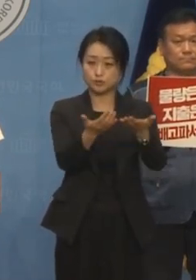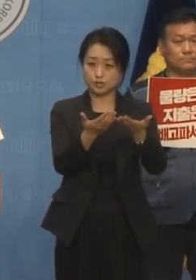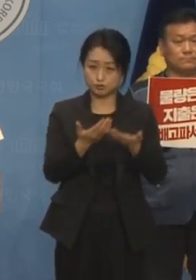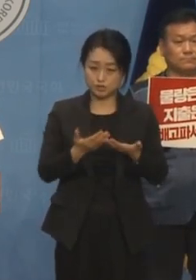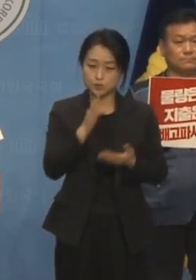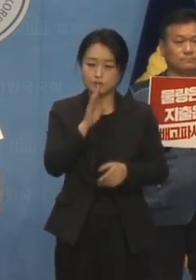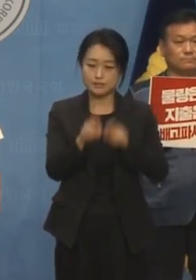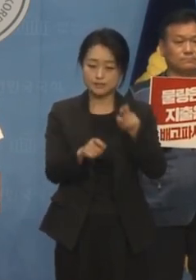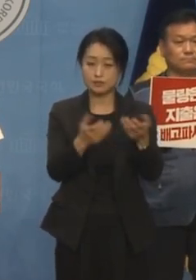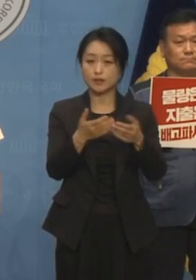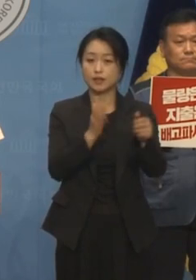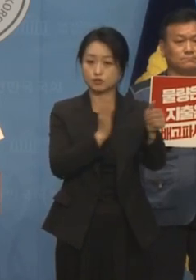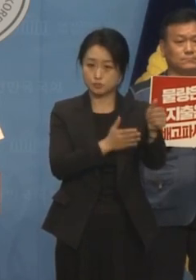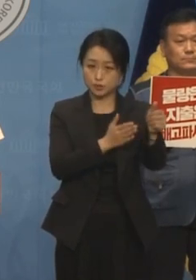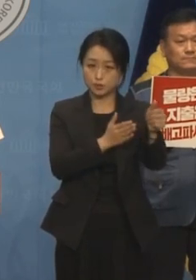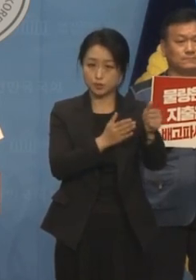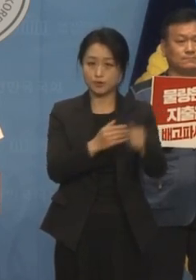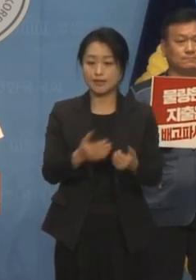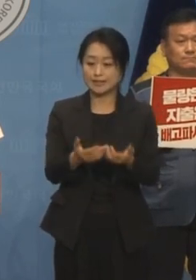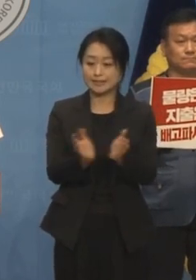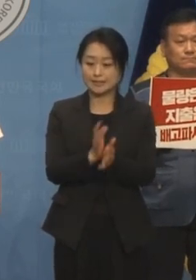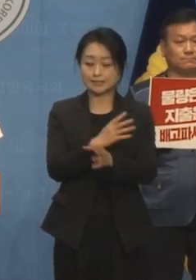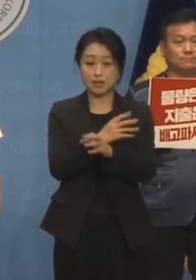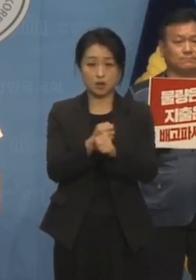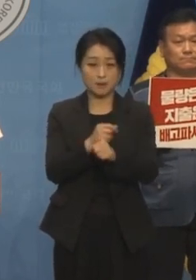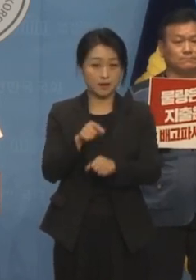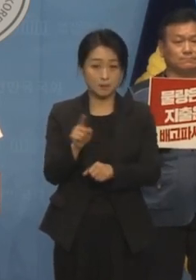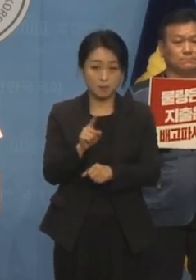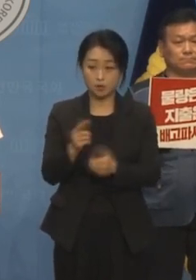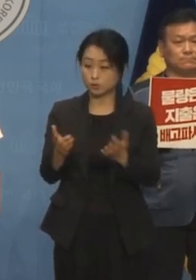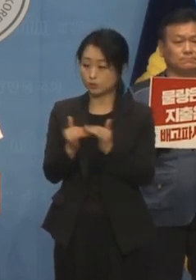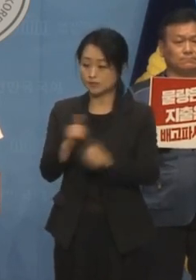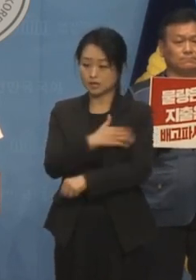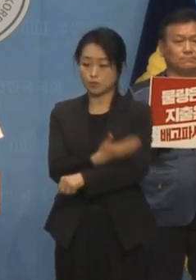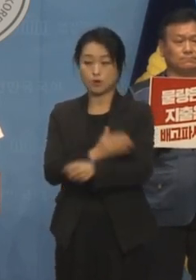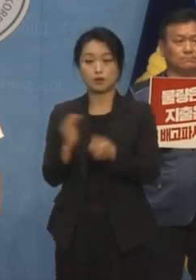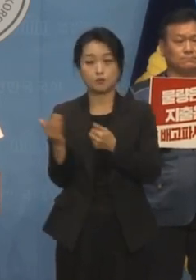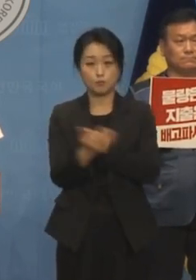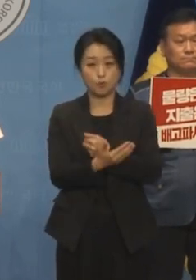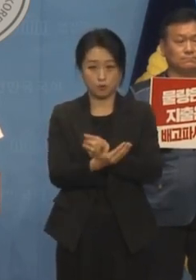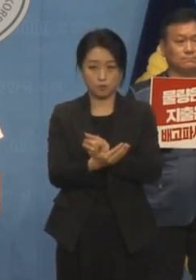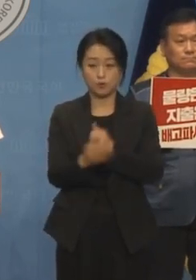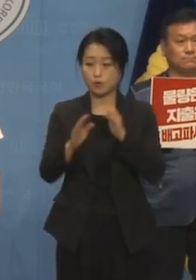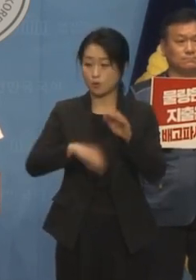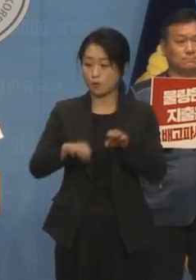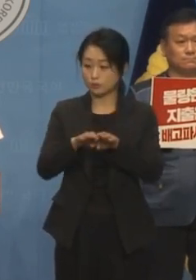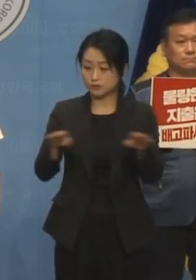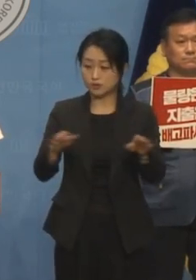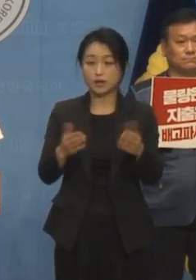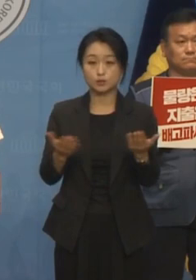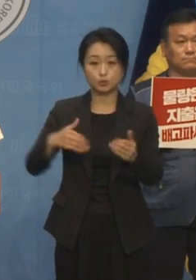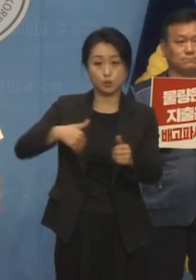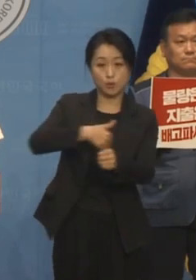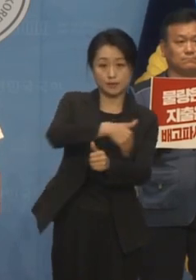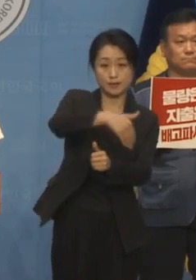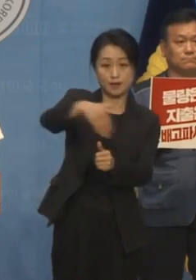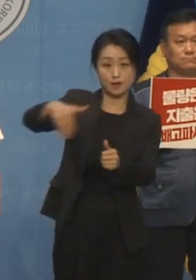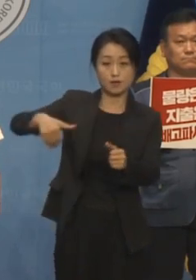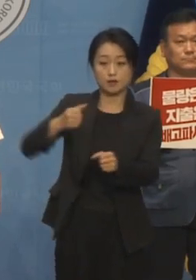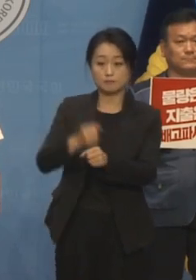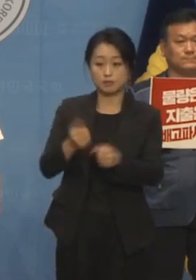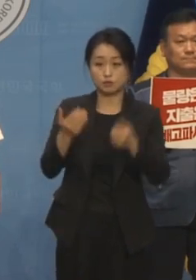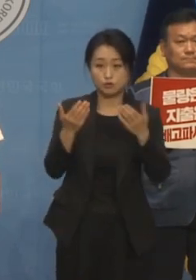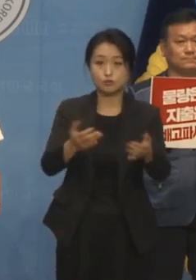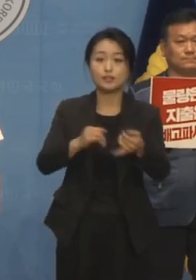이행해야 합니다. 단체 협약은 노동자들의 권리를 보호하고 공정한 노동 환경을 조성하기 위한